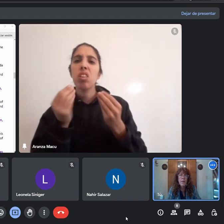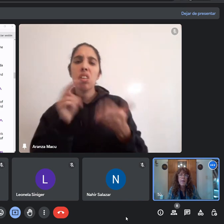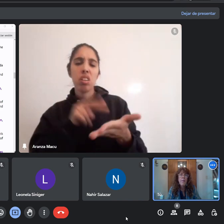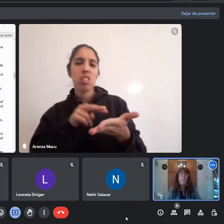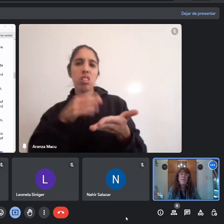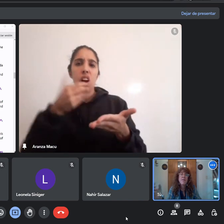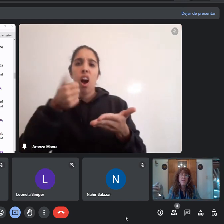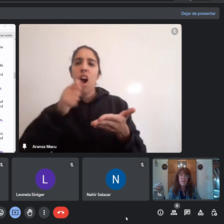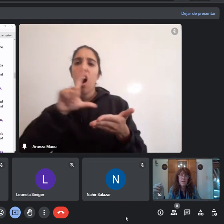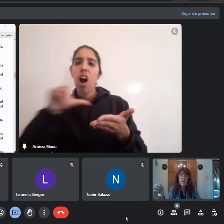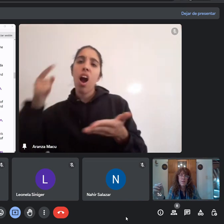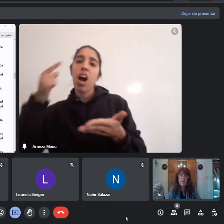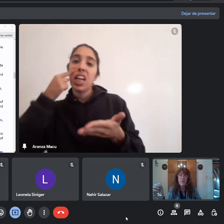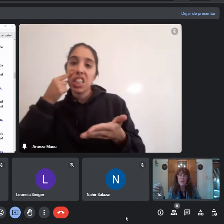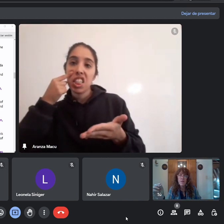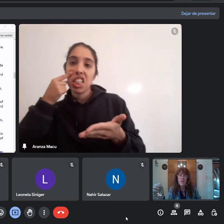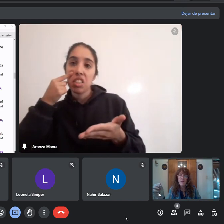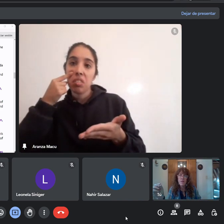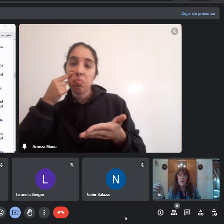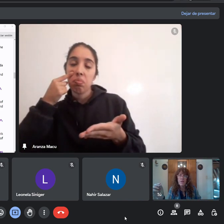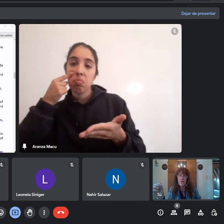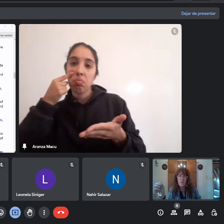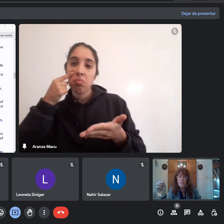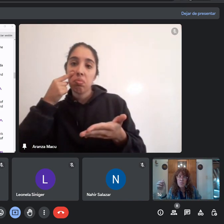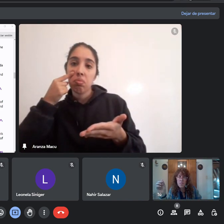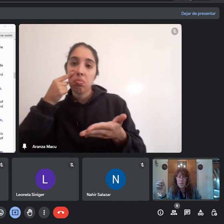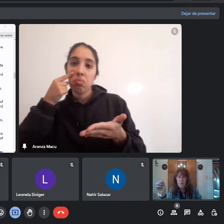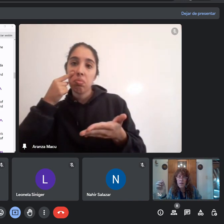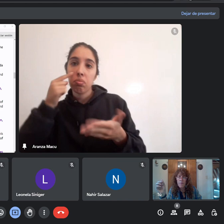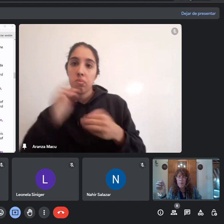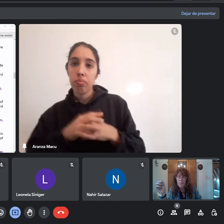¿lo Pero, puede subir, profesor, un poquito la imagen? sí, a ver.